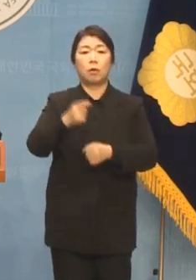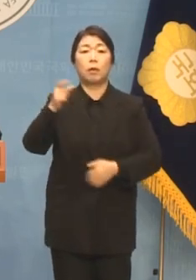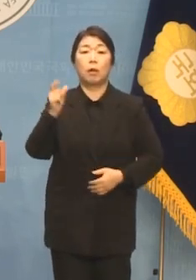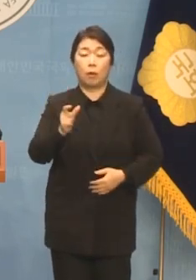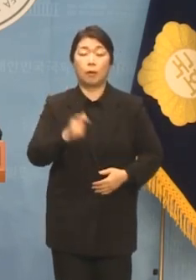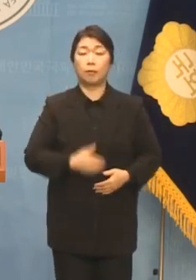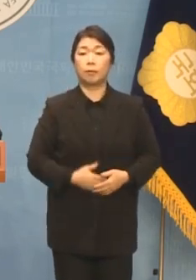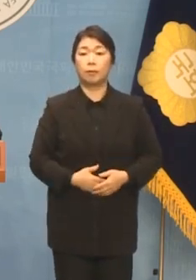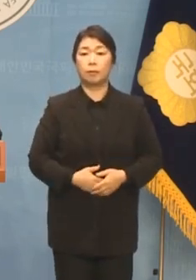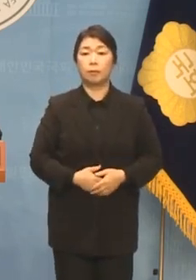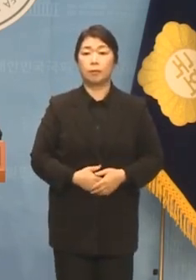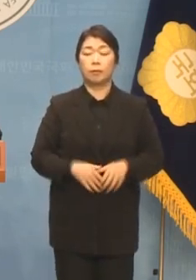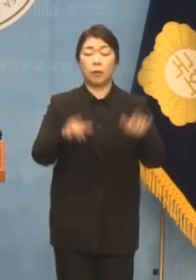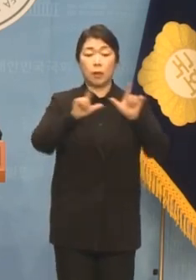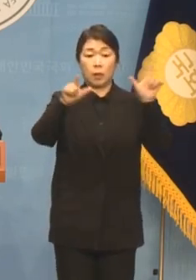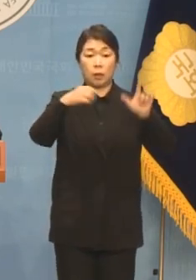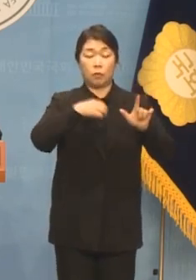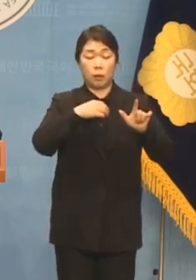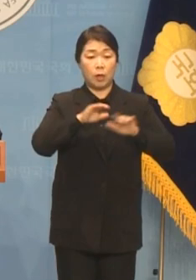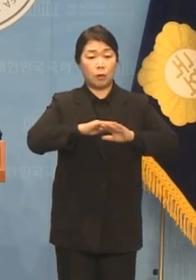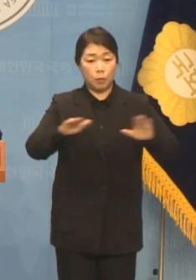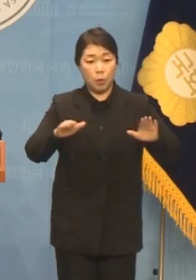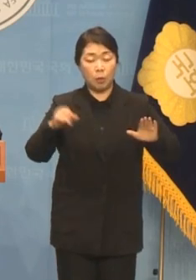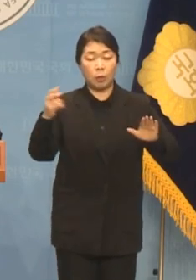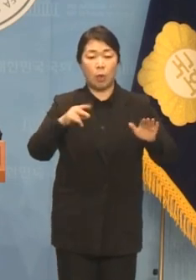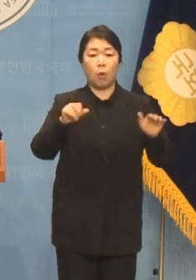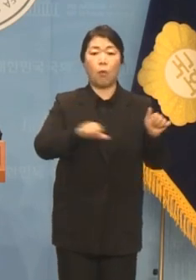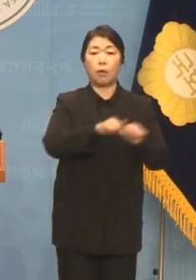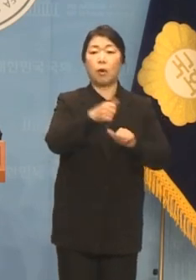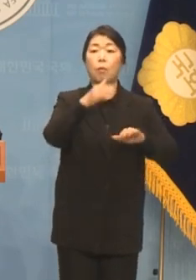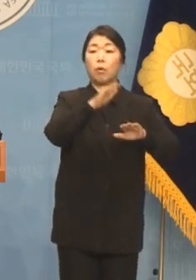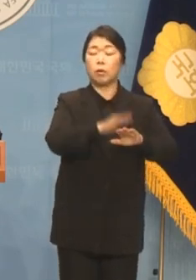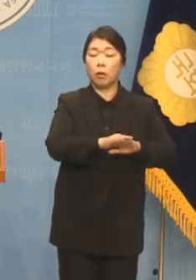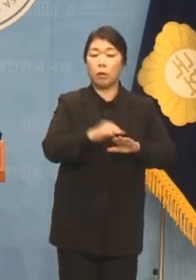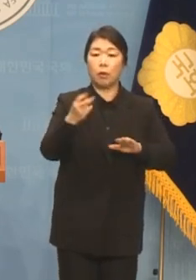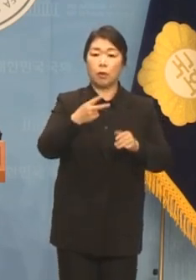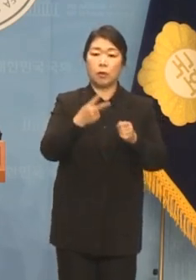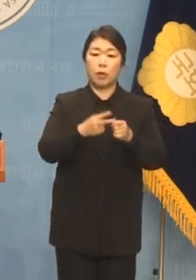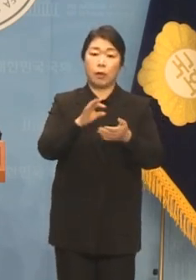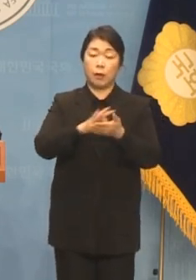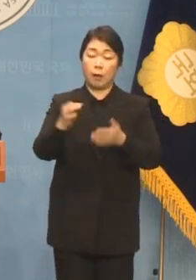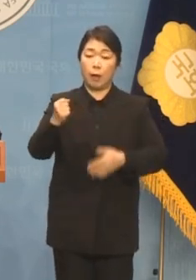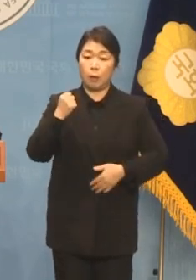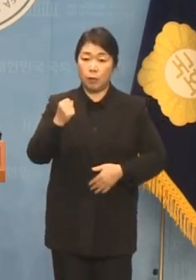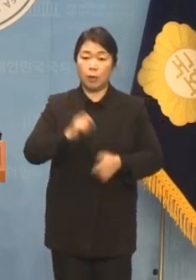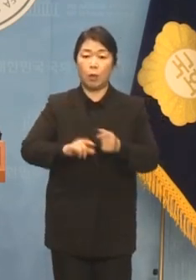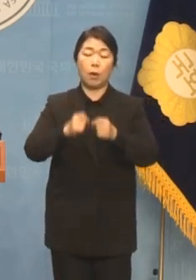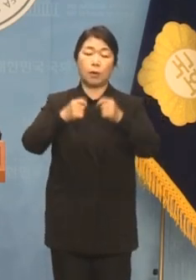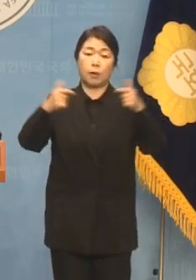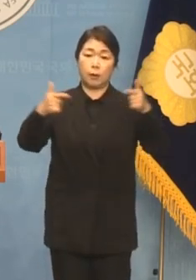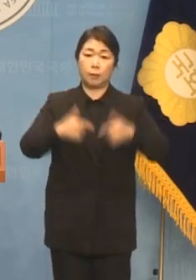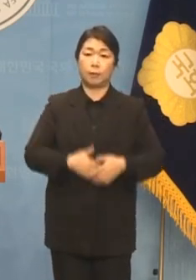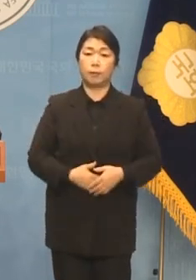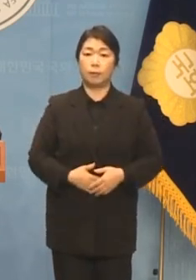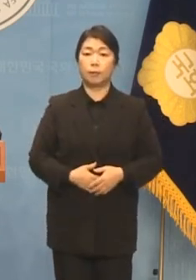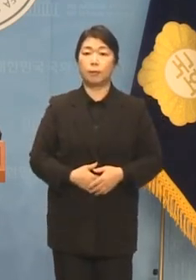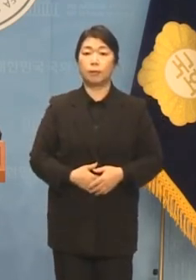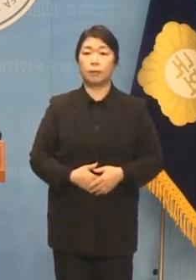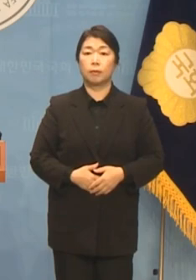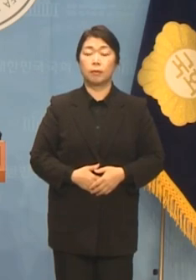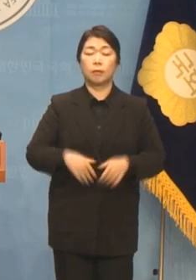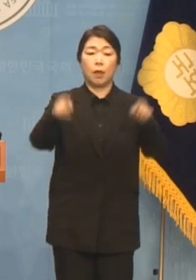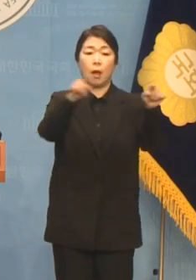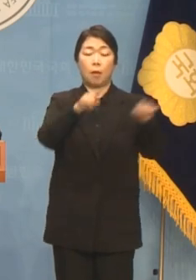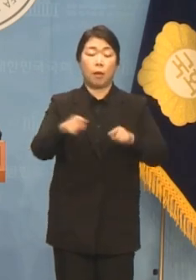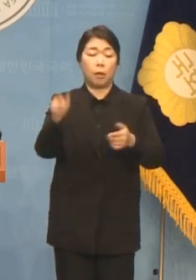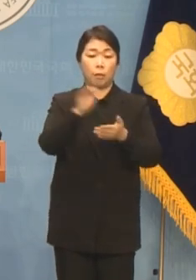강화 기후위기 극복과 환경보전 및 재생 에너지 확대 한반도 평화